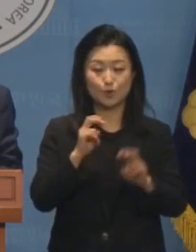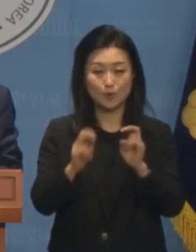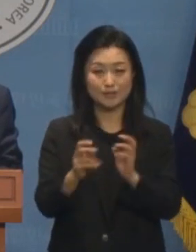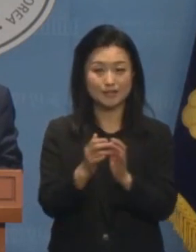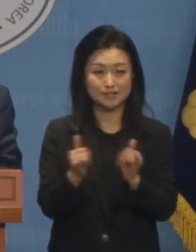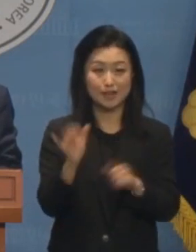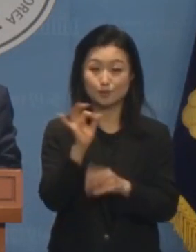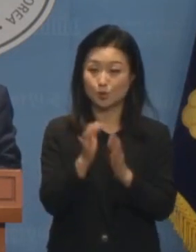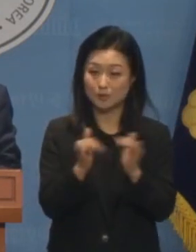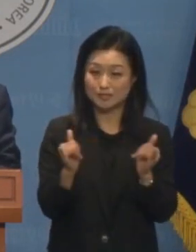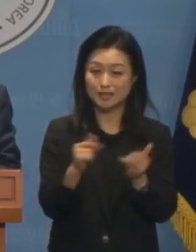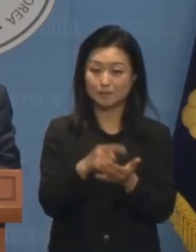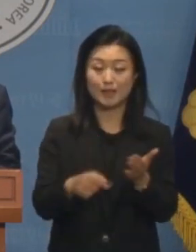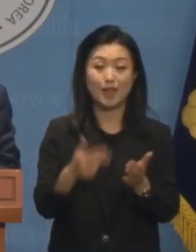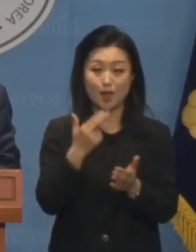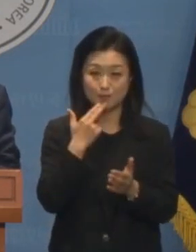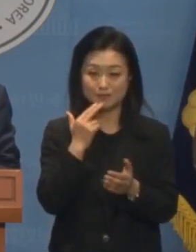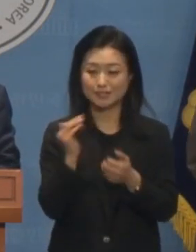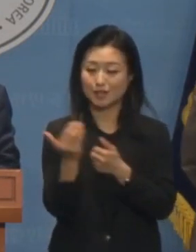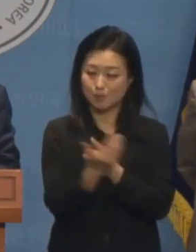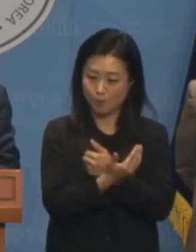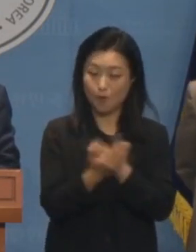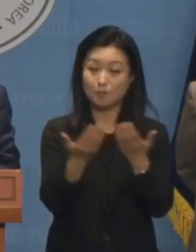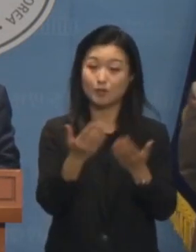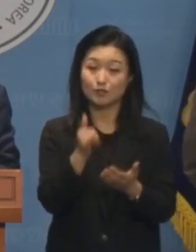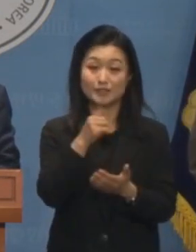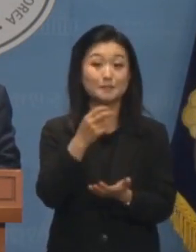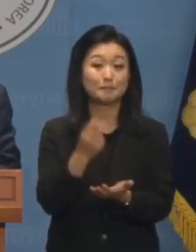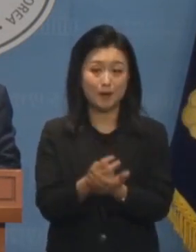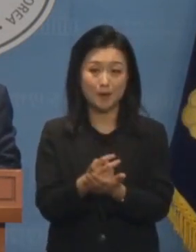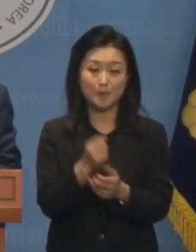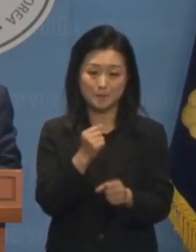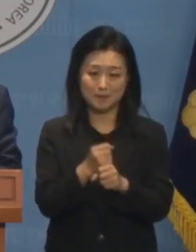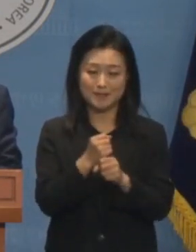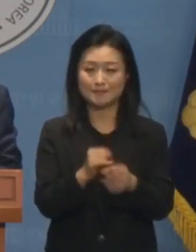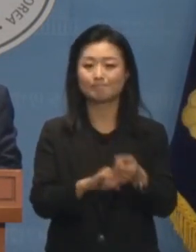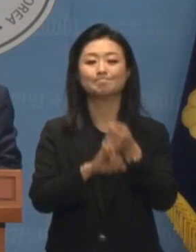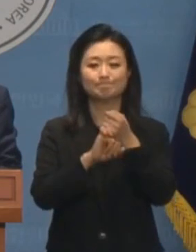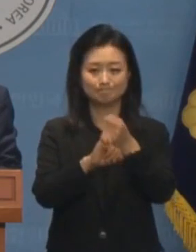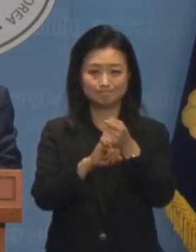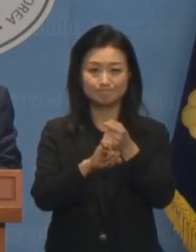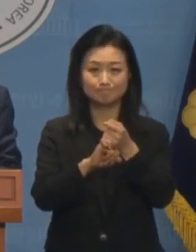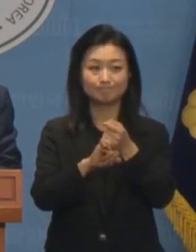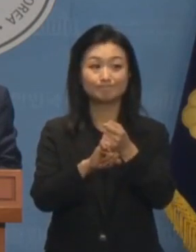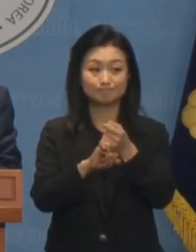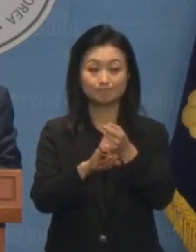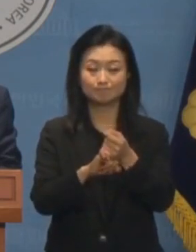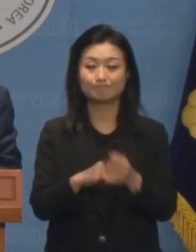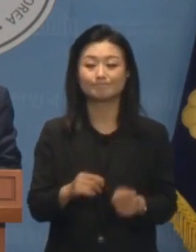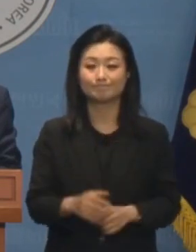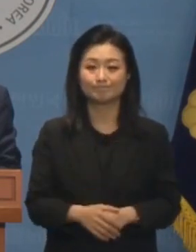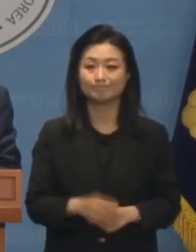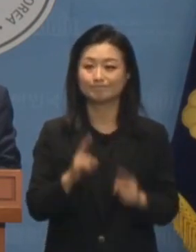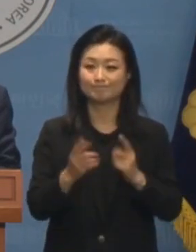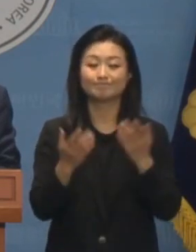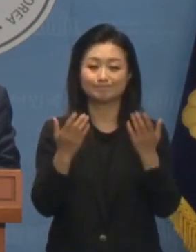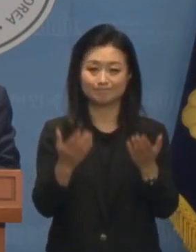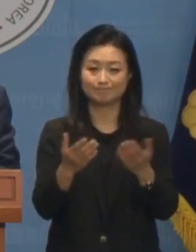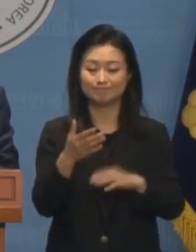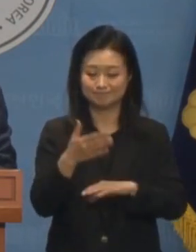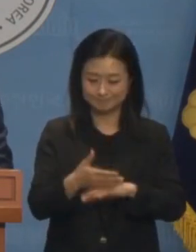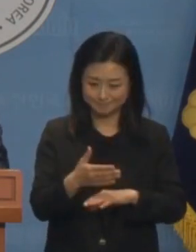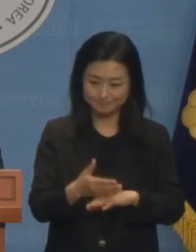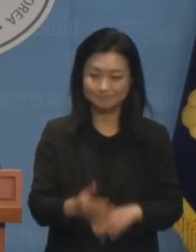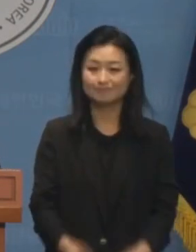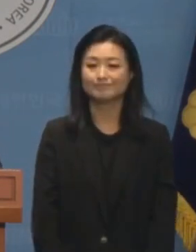중소상공인과 소비자들이 만족할 수 있는, 보호받을 수 있는 법안을 반드시 국회에서 만들어내겠다라는 말씀 드립니다.